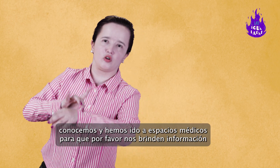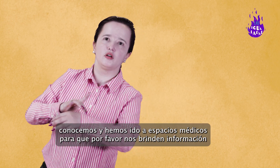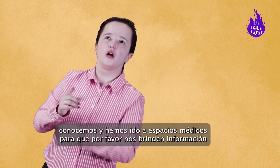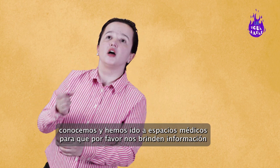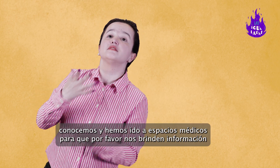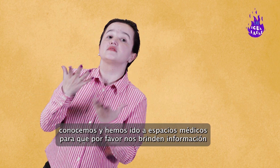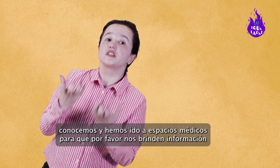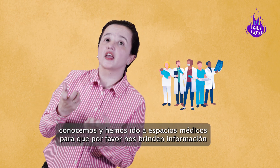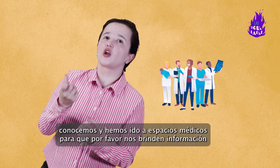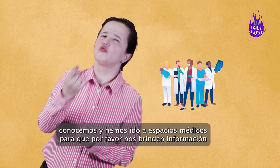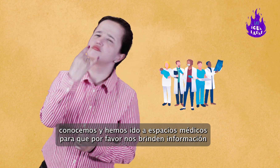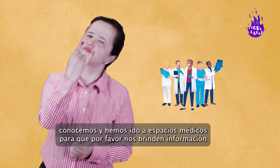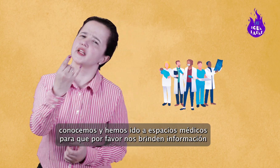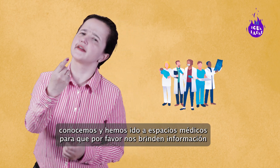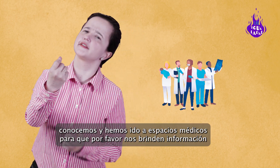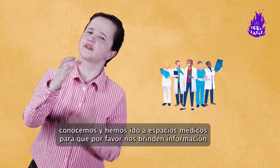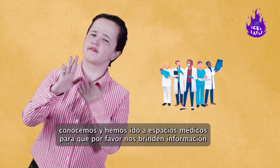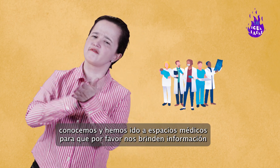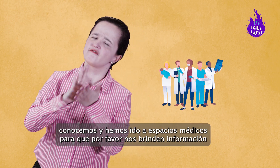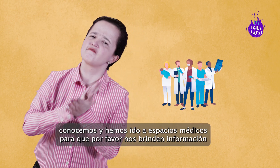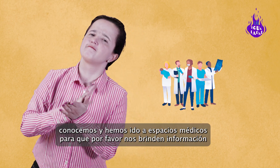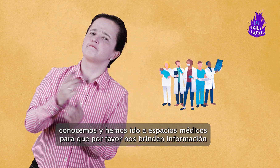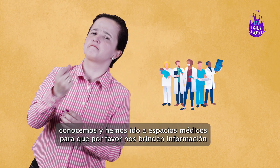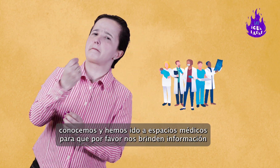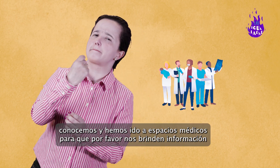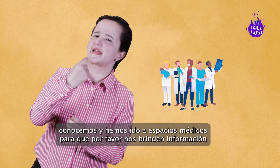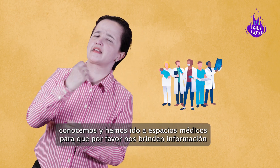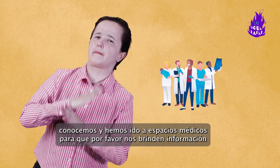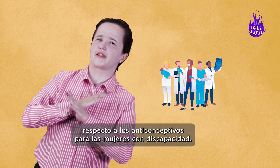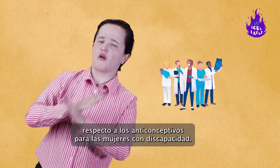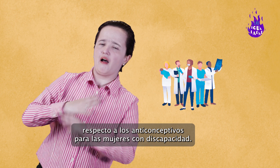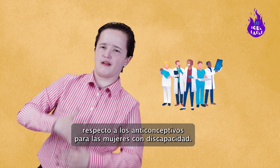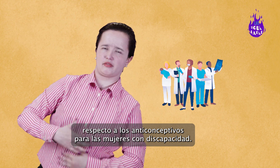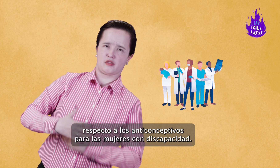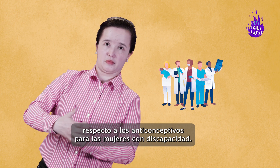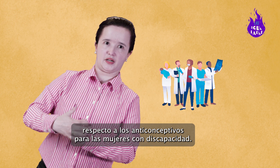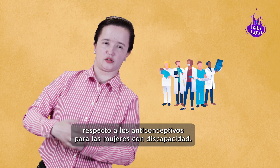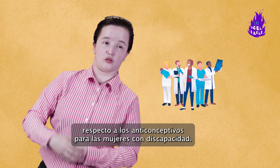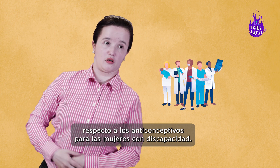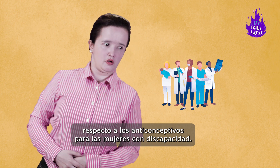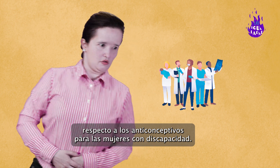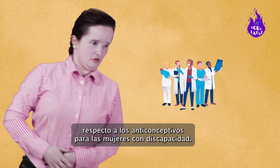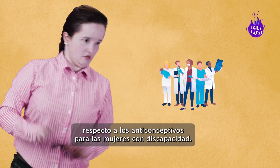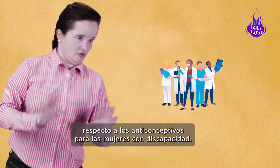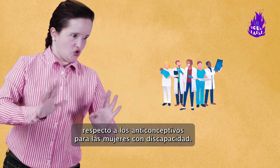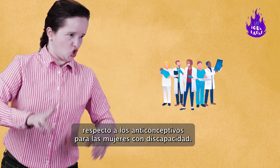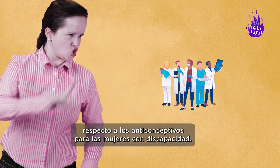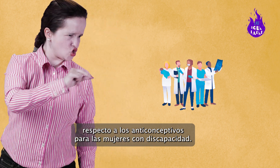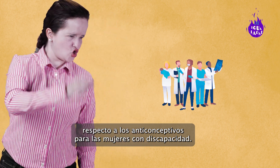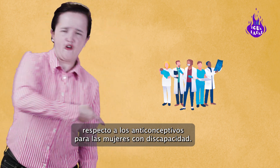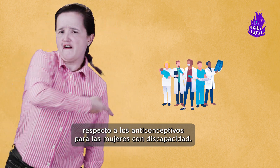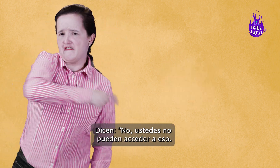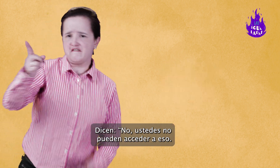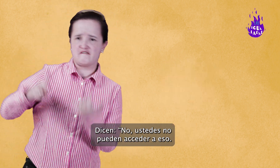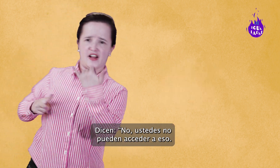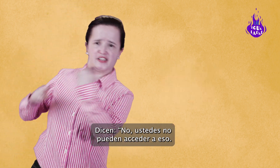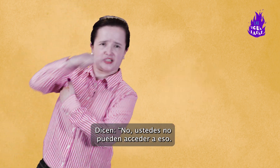ido a espacios médicos para que por favor nos brinden información respecto a los anticonceptivos para las mujeres con discapacidad. Dicen, no,